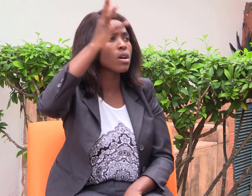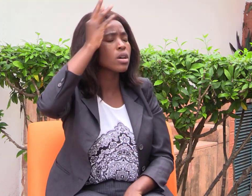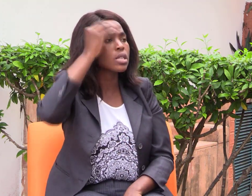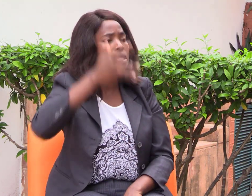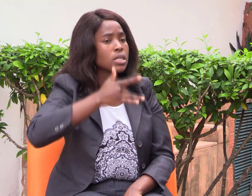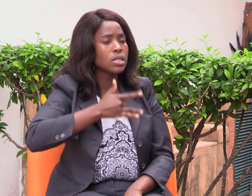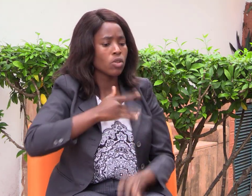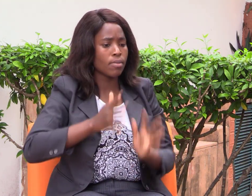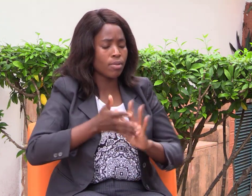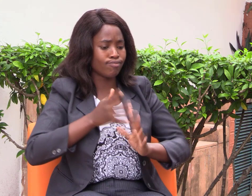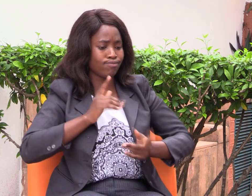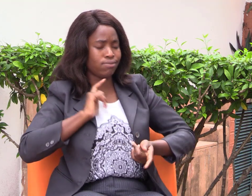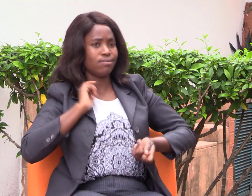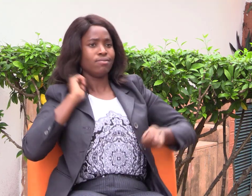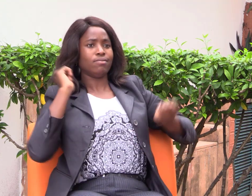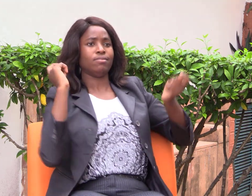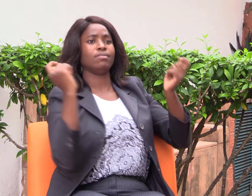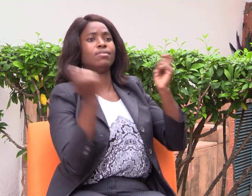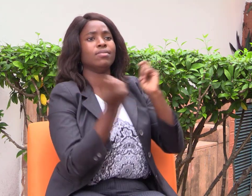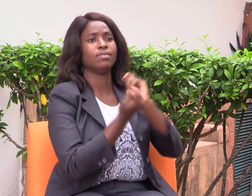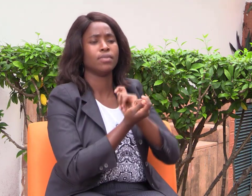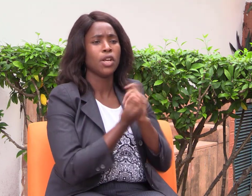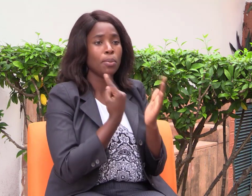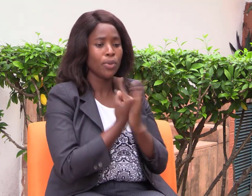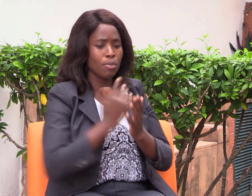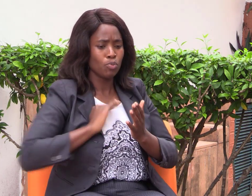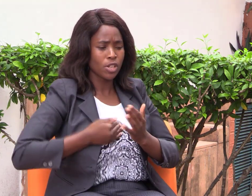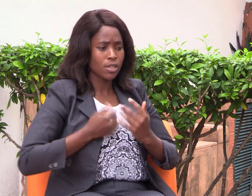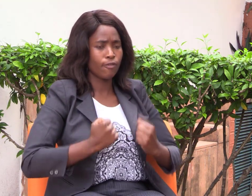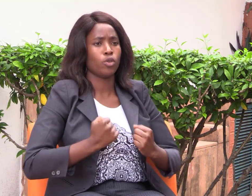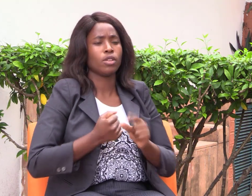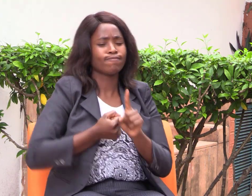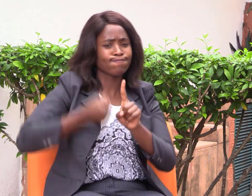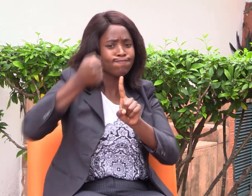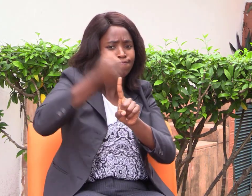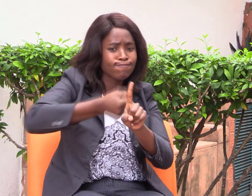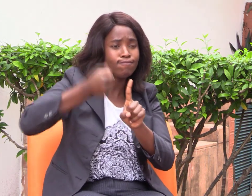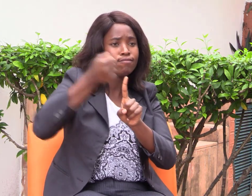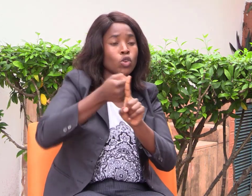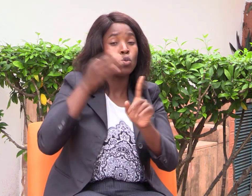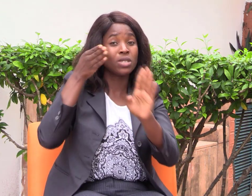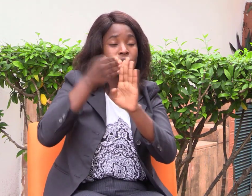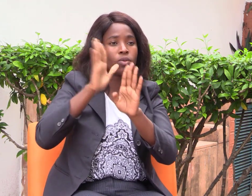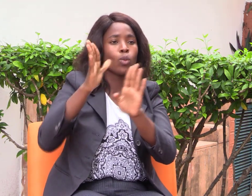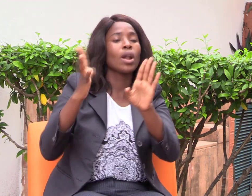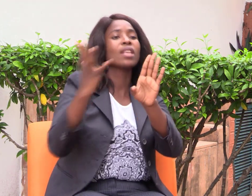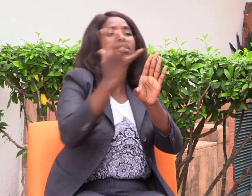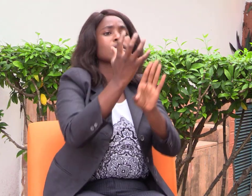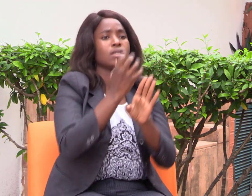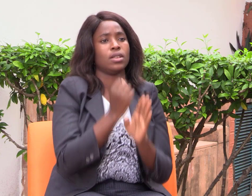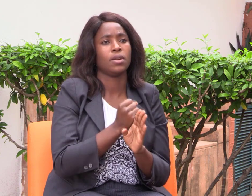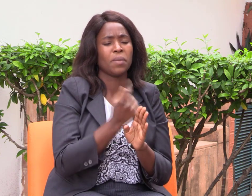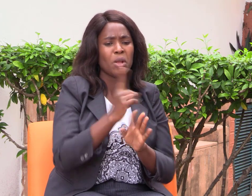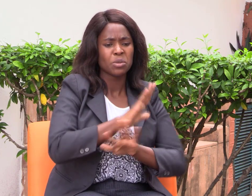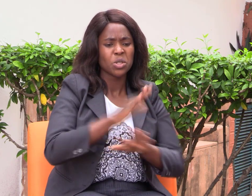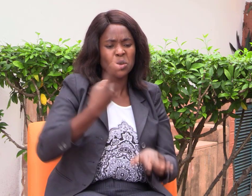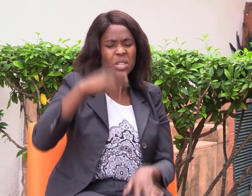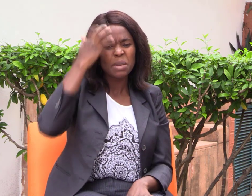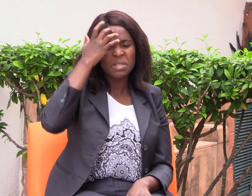como alguém que está a trabalhar como professora e já fez o ensino superior. Então, eu acho que devemos trazer mais mudanças para as pessoas